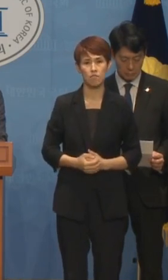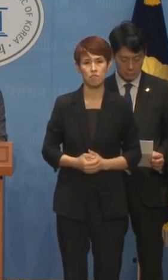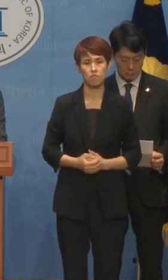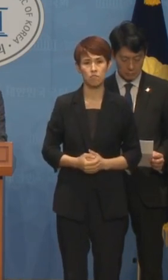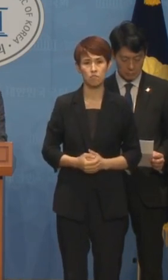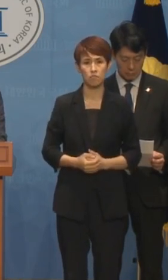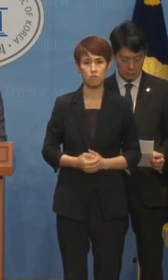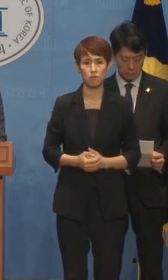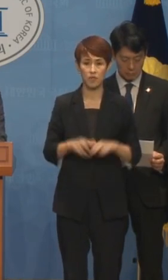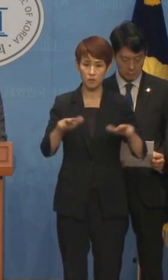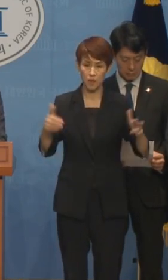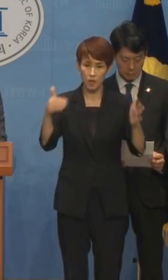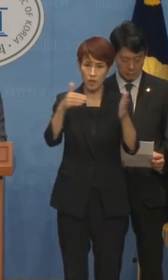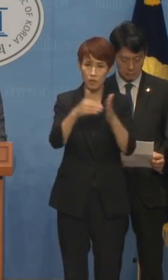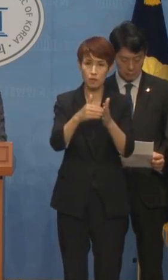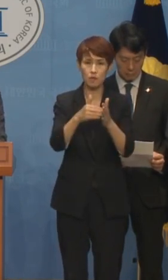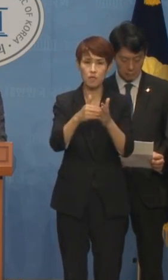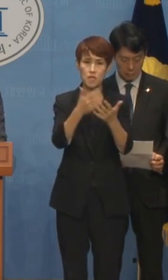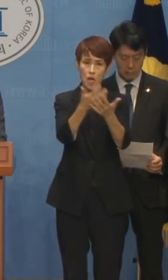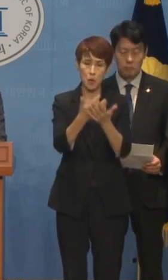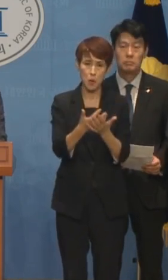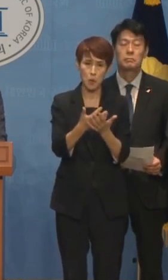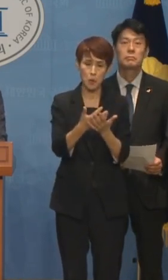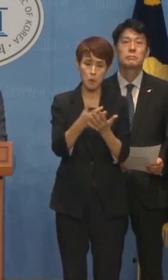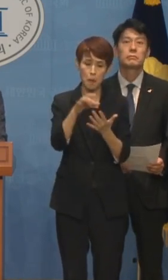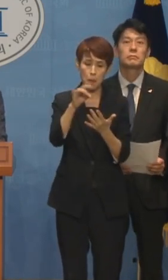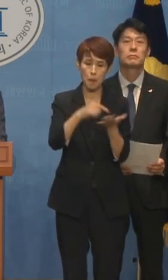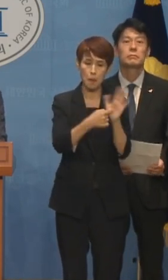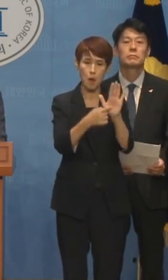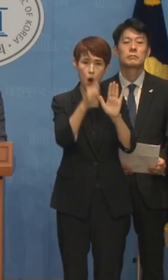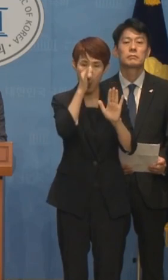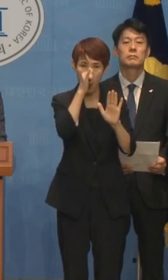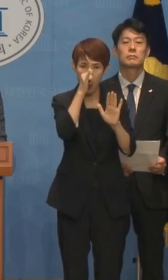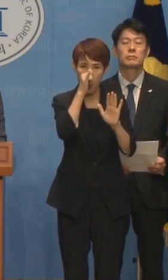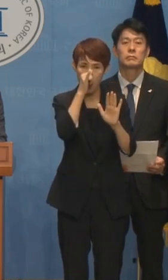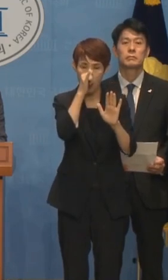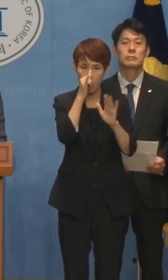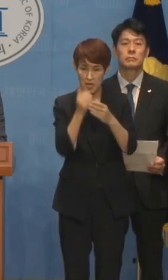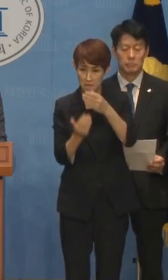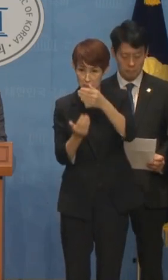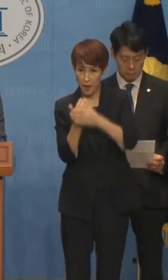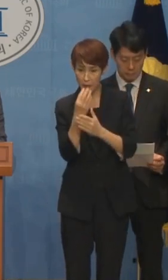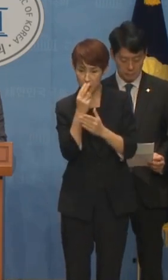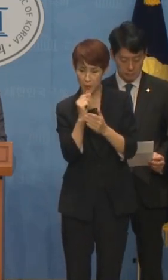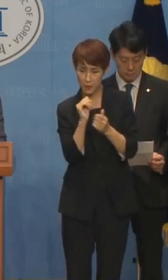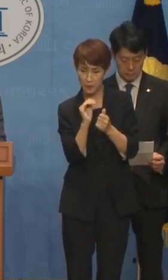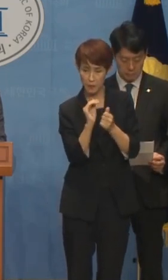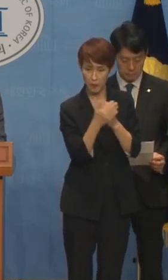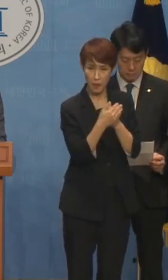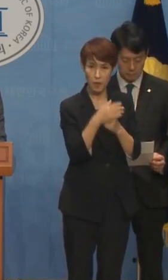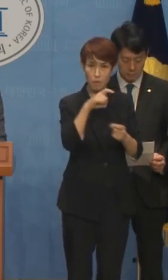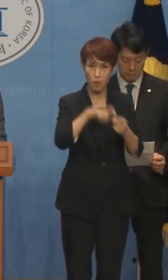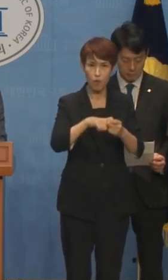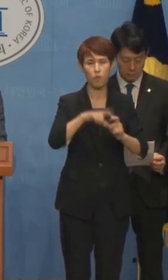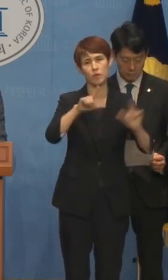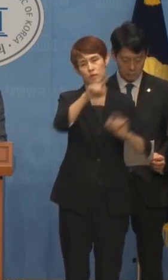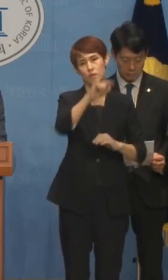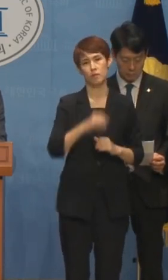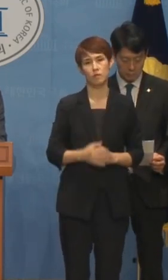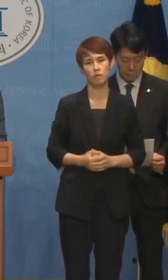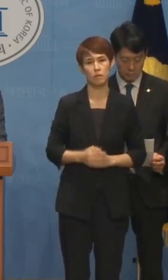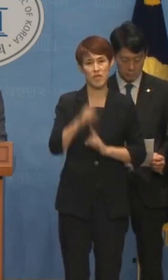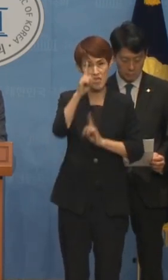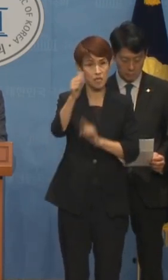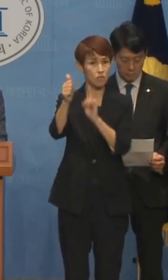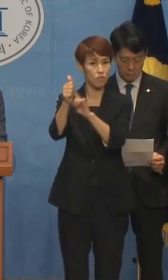지금껏 선택적으로 자료를 공개하면서 사건을 숨기기에 급급한 모습입니다. 이